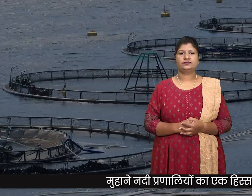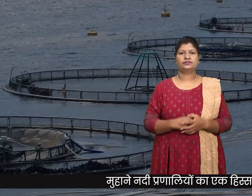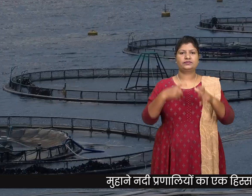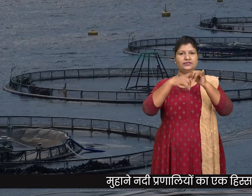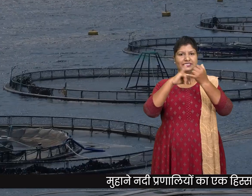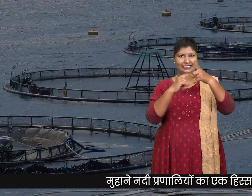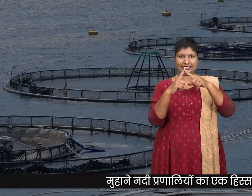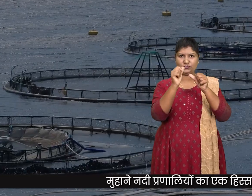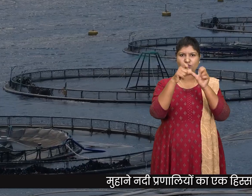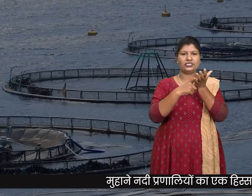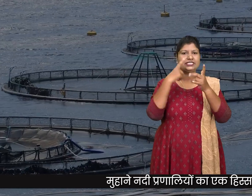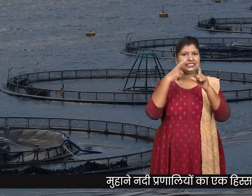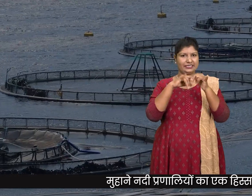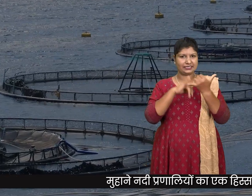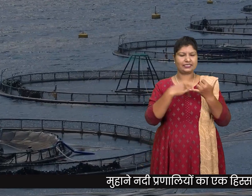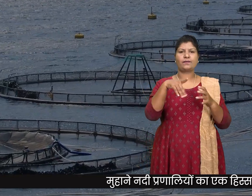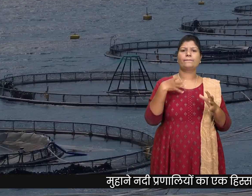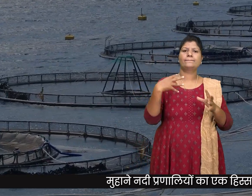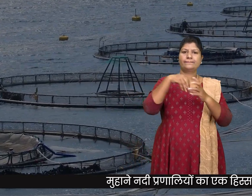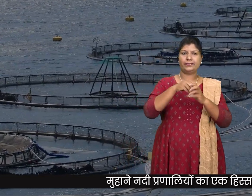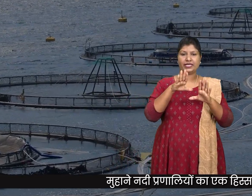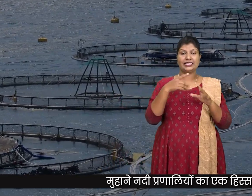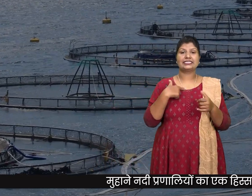मुहाने नदी प्रणालियों का एक हिस्सा है।